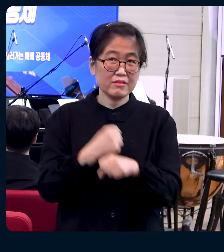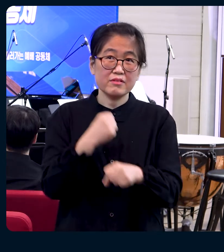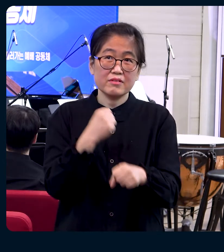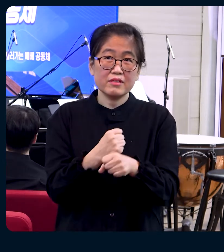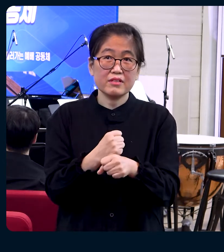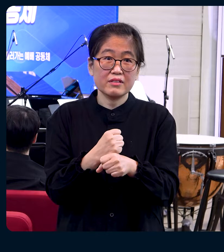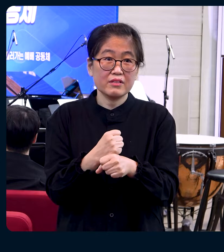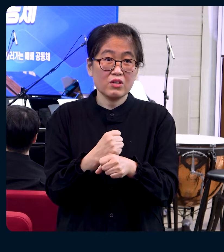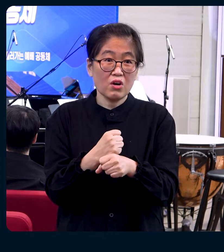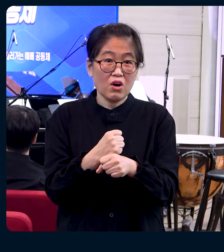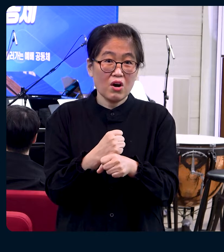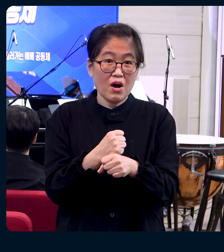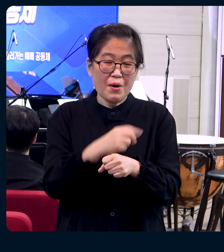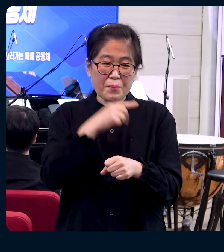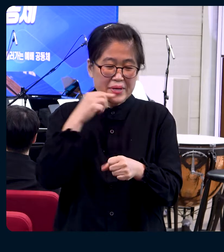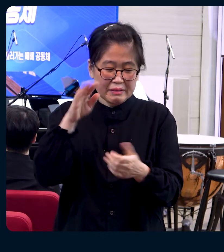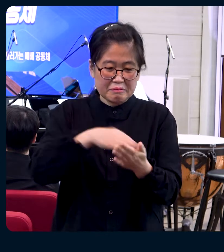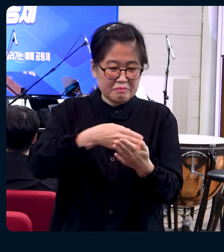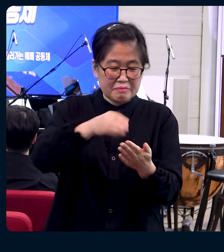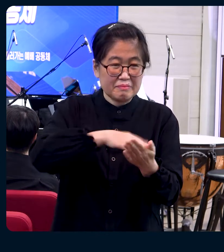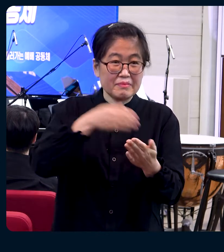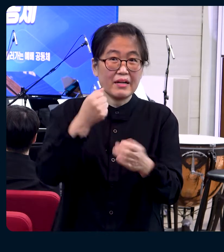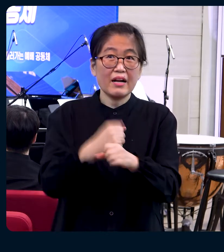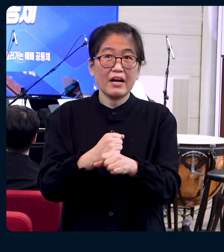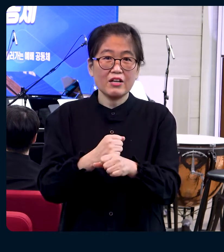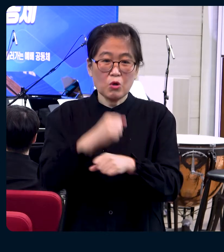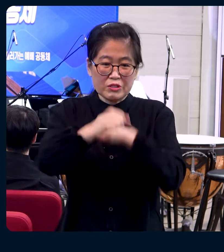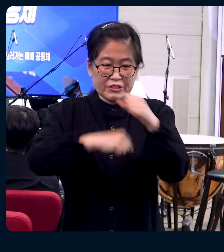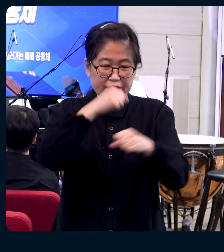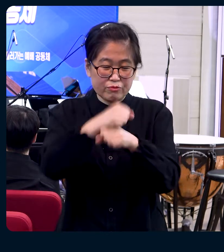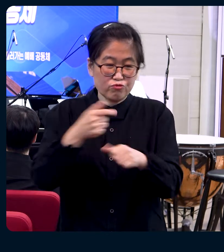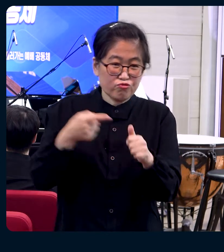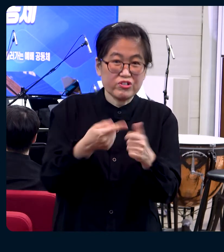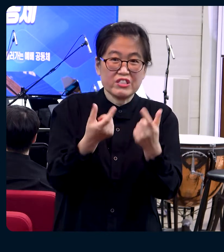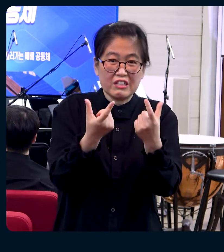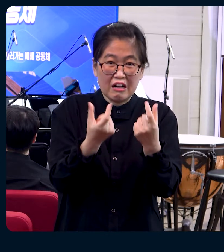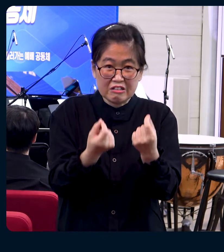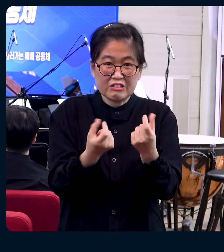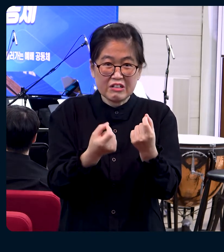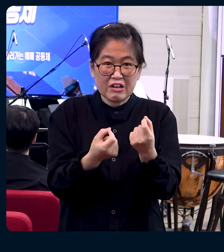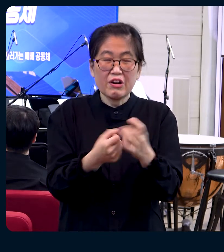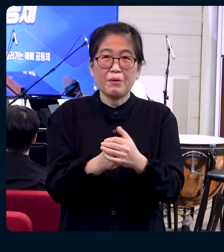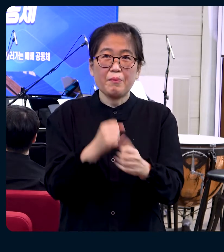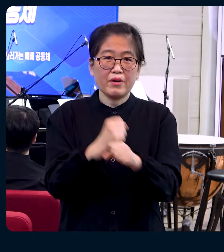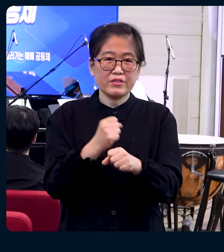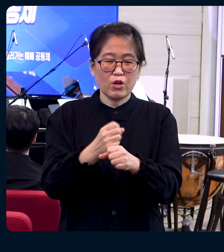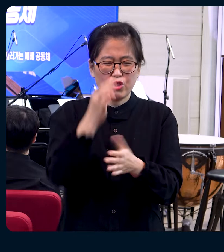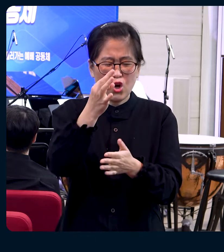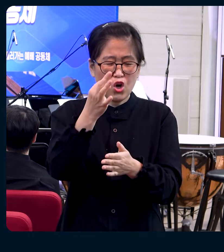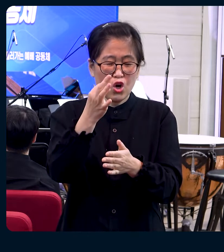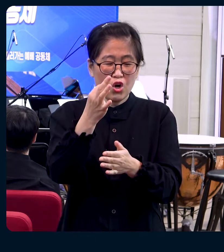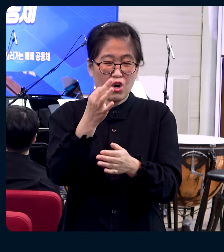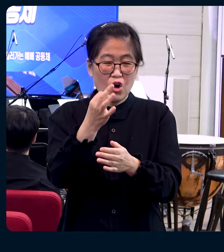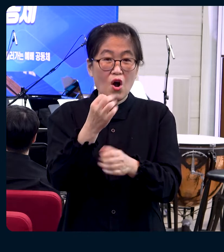피를 적시고 마치 짐승에 몰려 죽인 것처럼 변장한 다음에 미디안 사람의 돈을 받고 팔아버립니다.